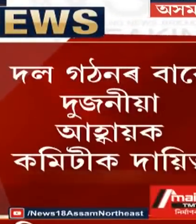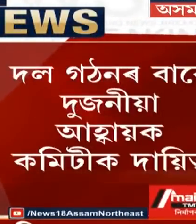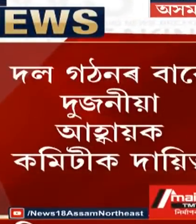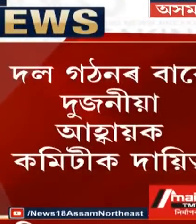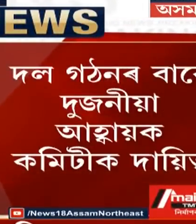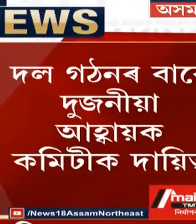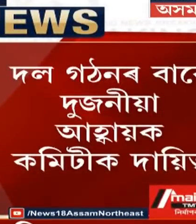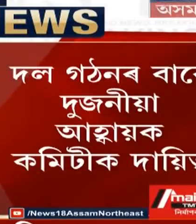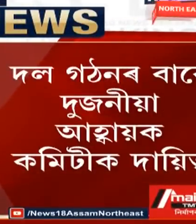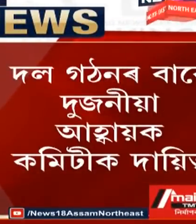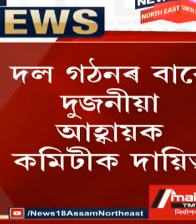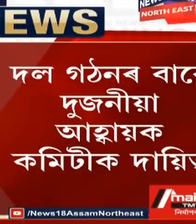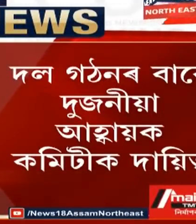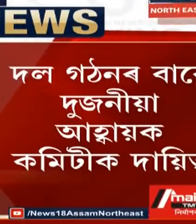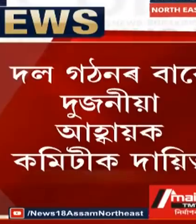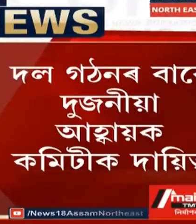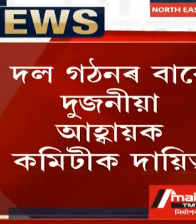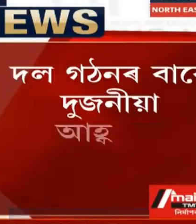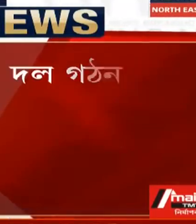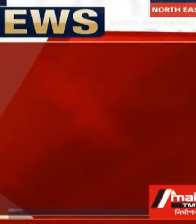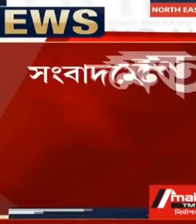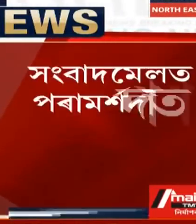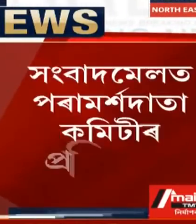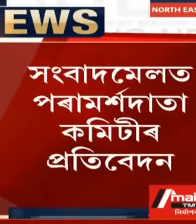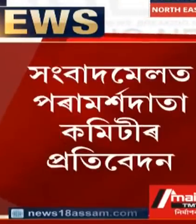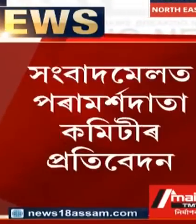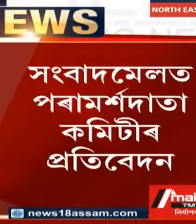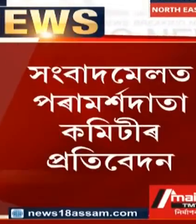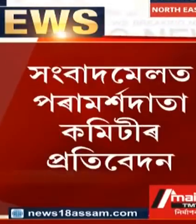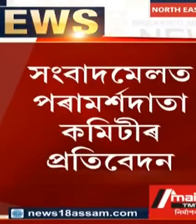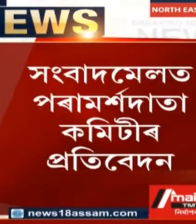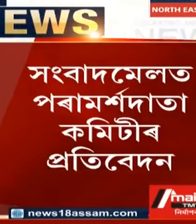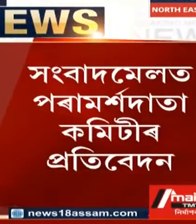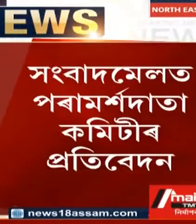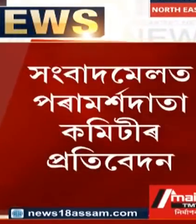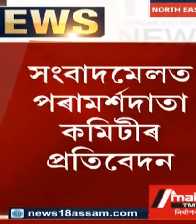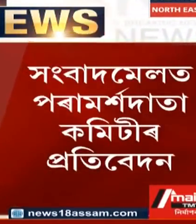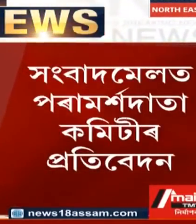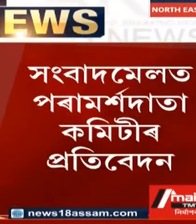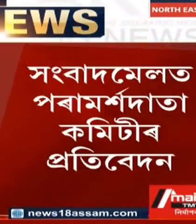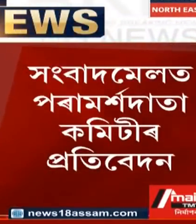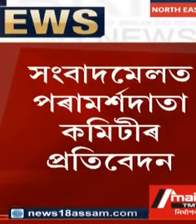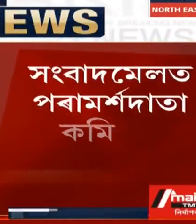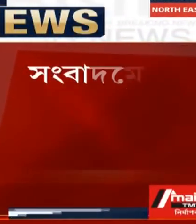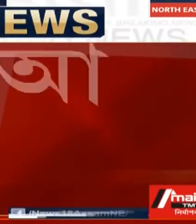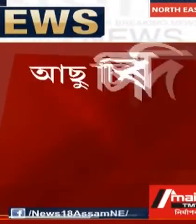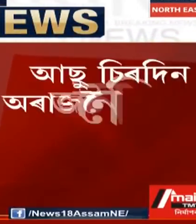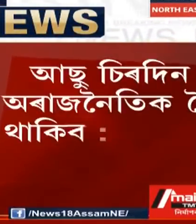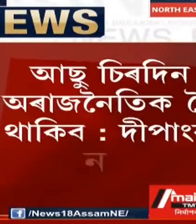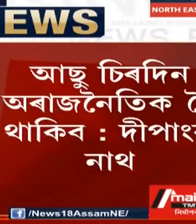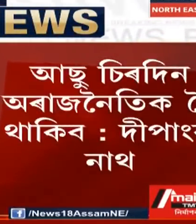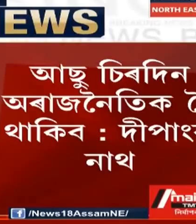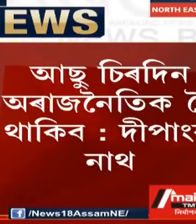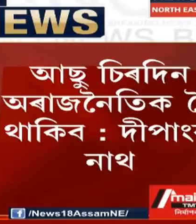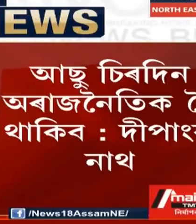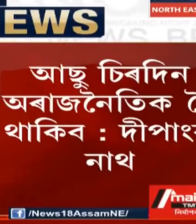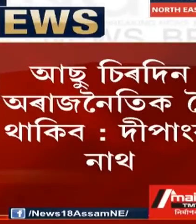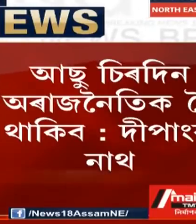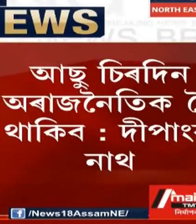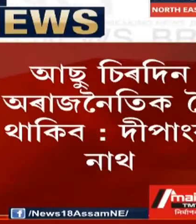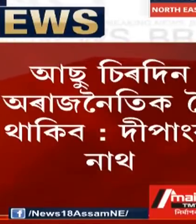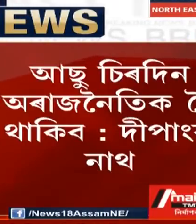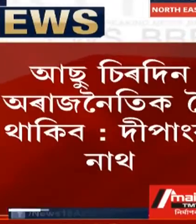राजनैतिक दिश तक चाली जारि चाय विभिन्न धरण विषय उत्थन कर विशेषक विगत समय जी क्षमता